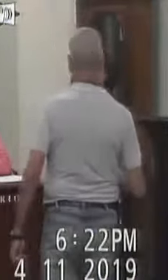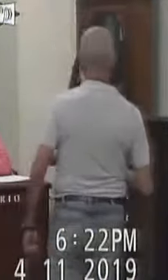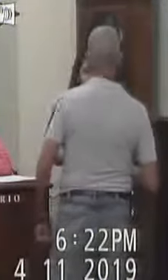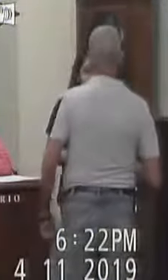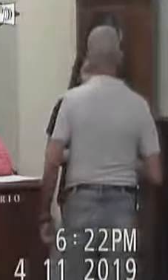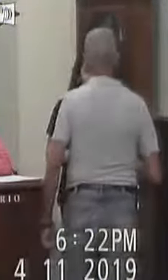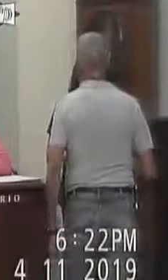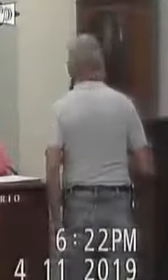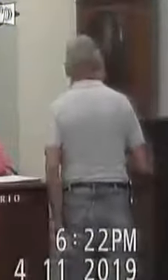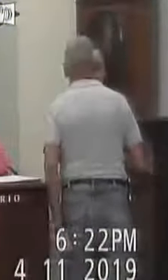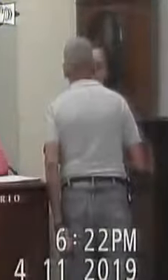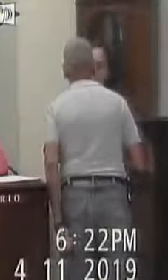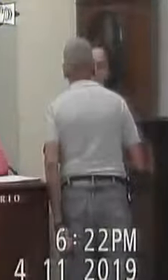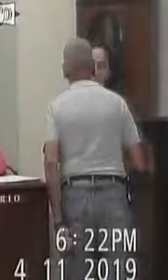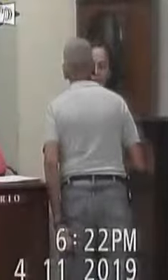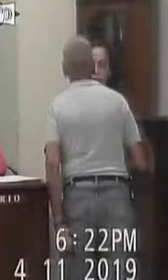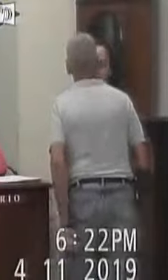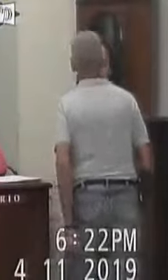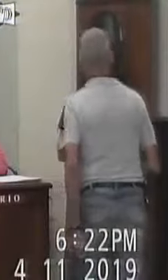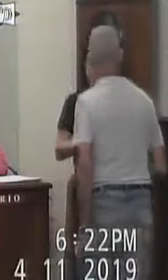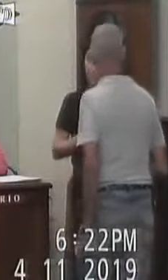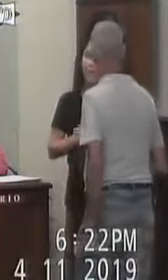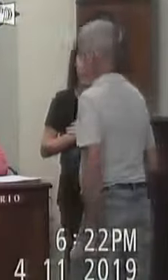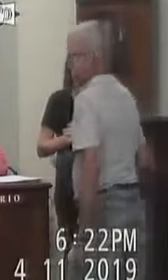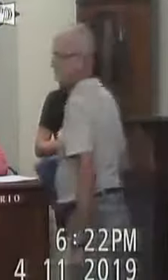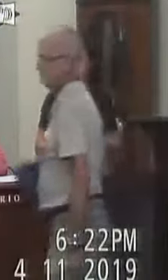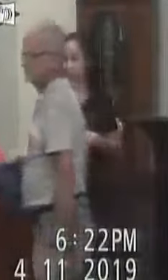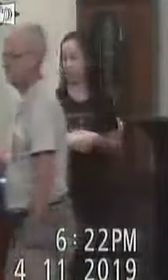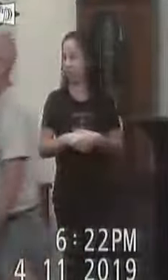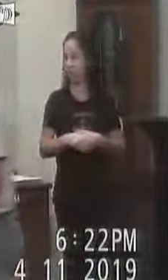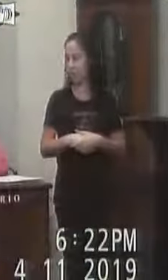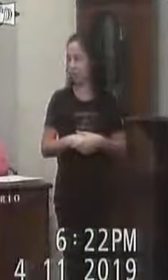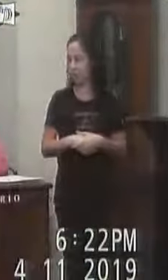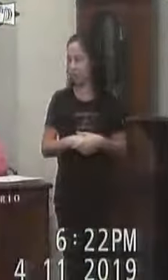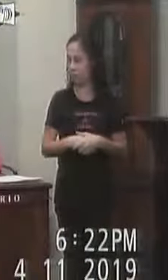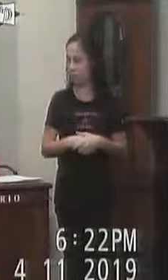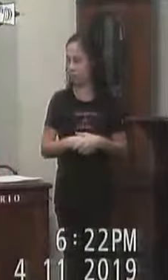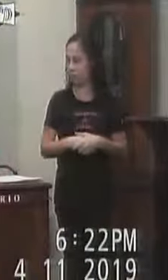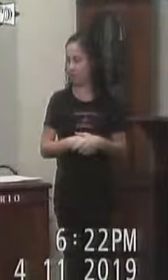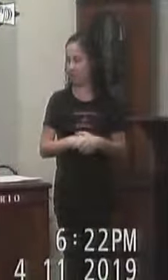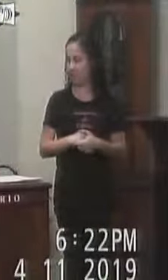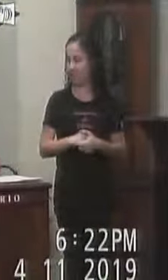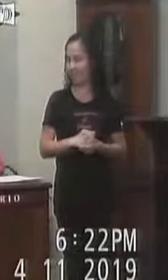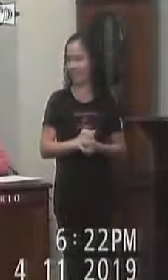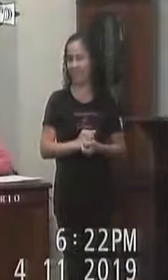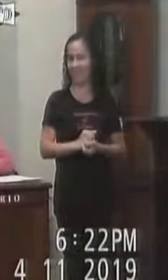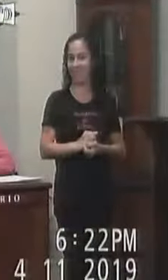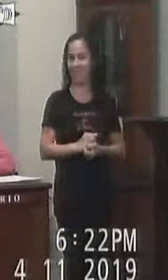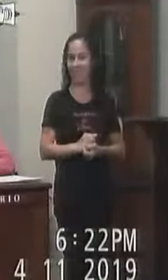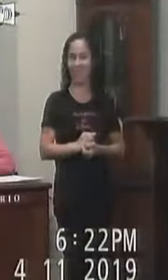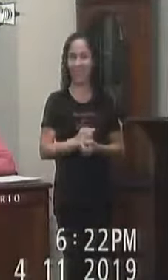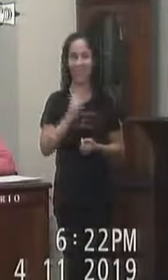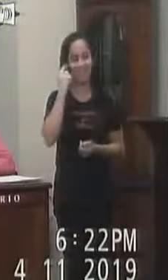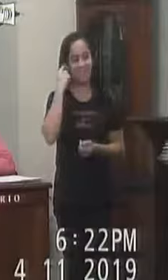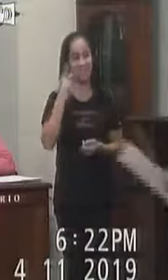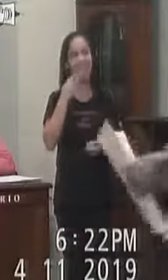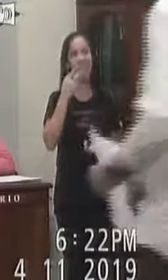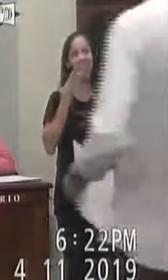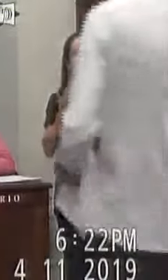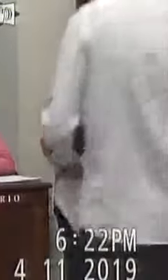Tá O presidente Projeto de resolução Tem como finalidade Dispor Dispor Sobre a